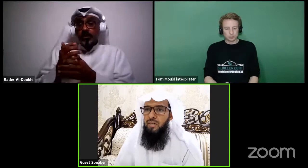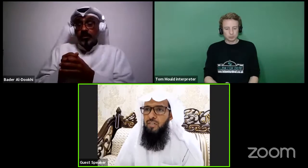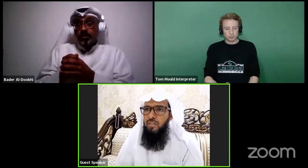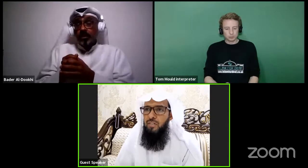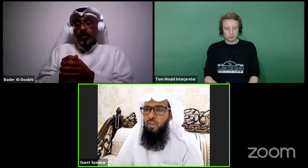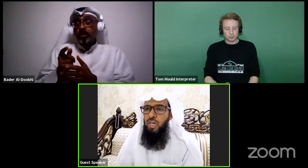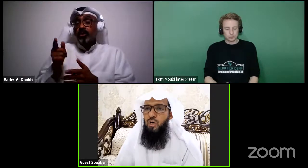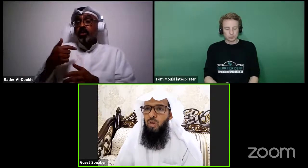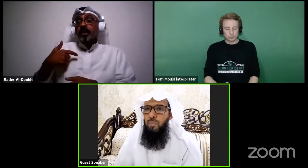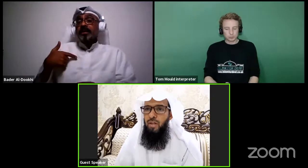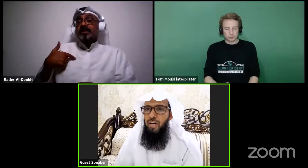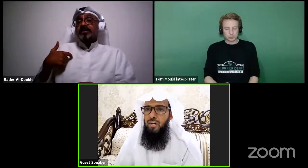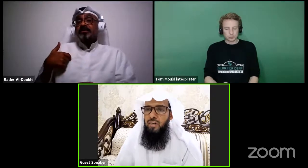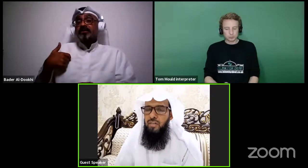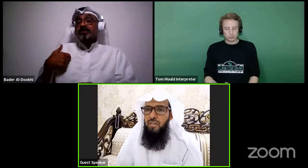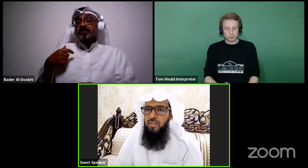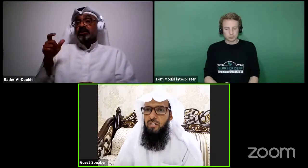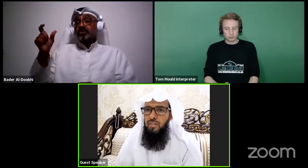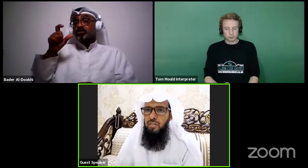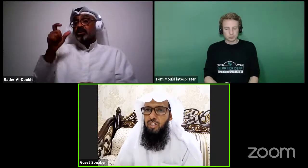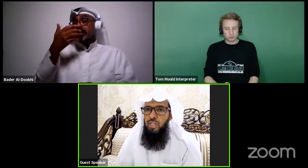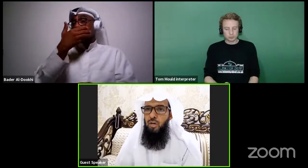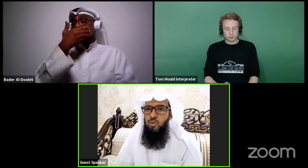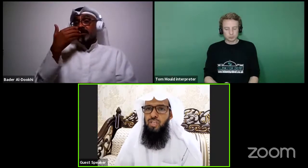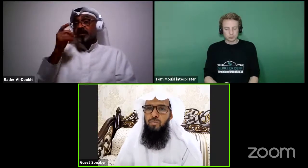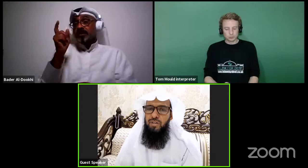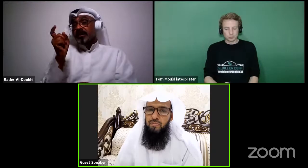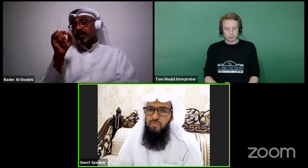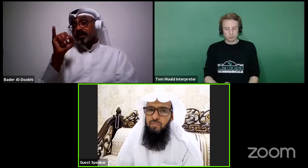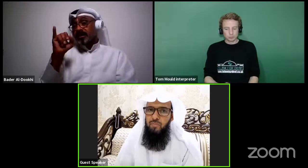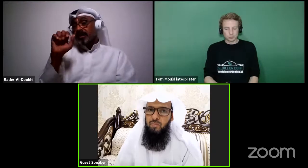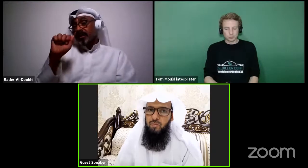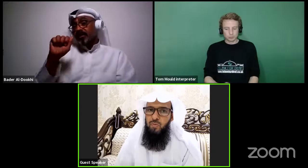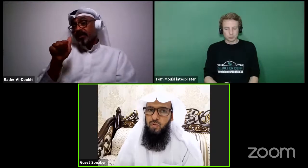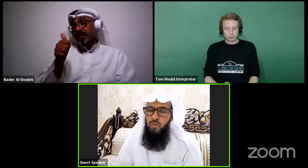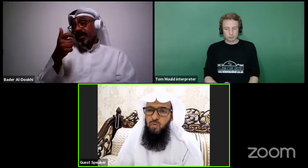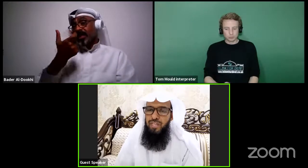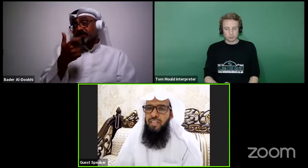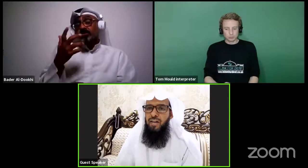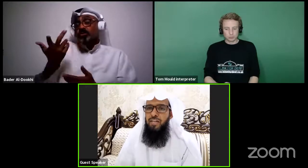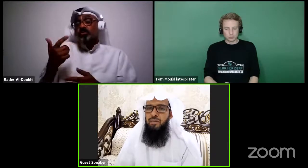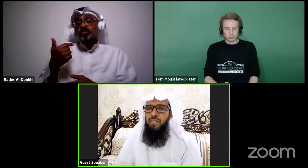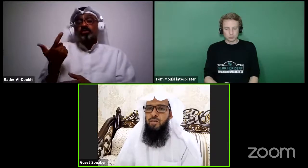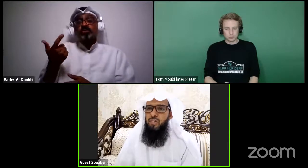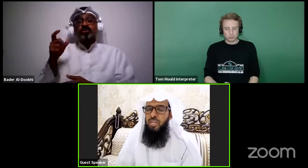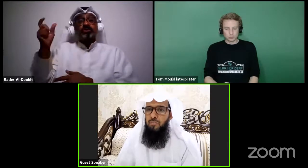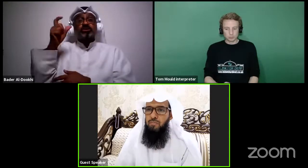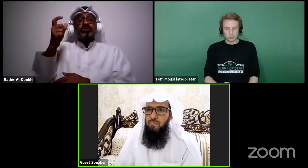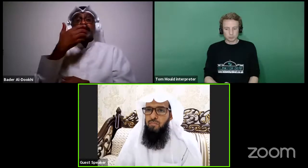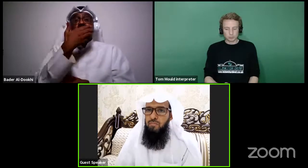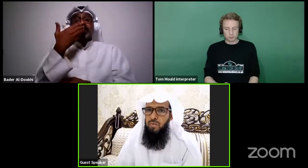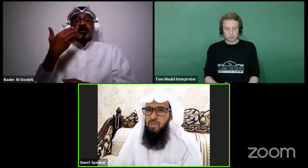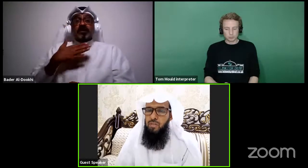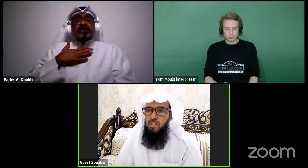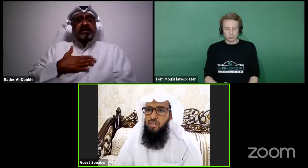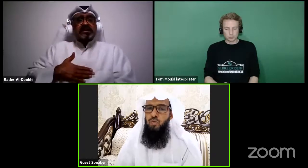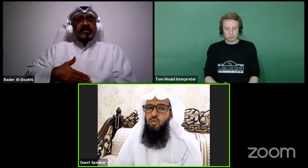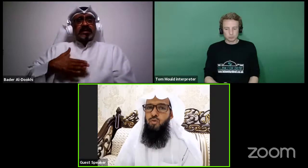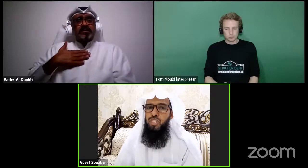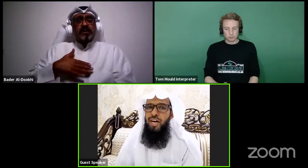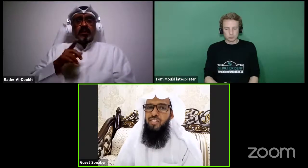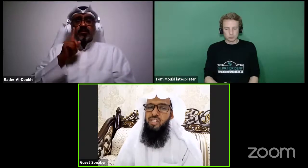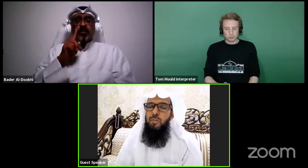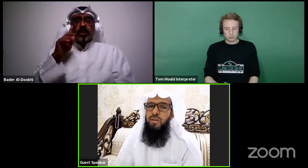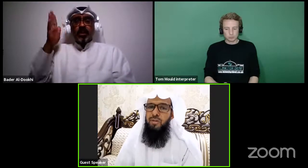يسمى شهر رمضان شهر الصبر. ولهذا قال النبي صلى الله عليه وسلم